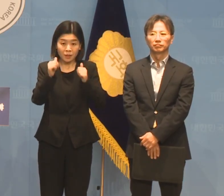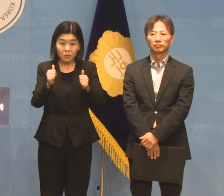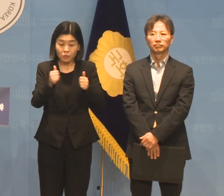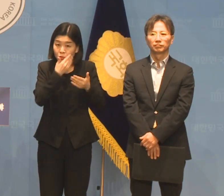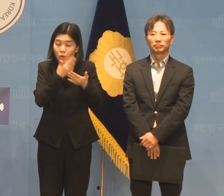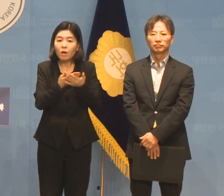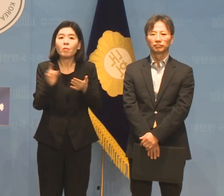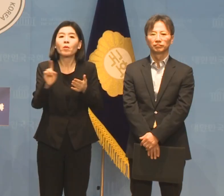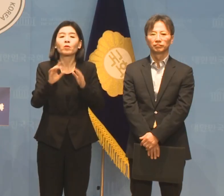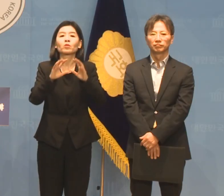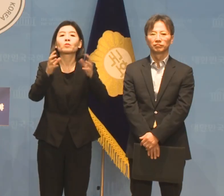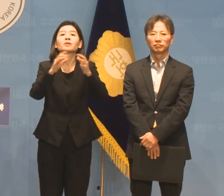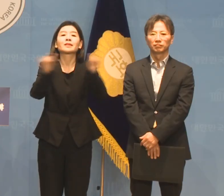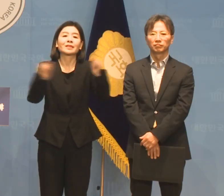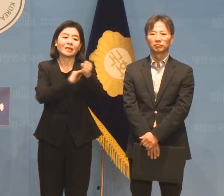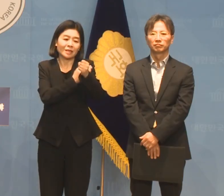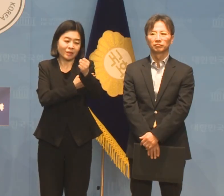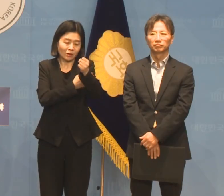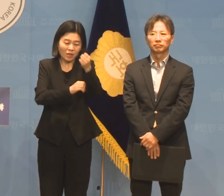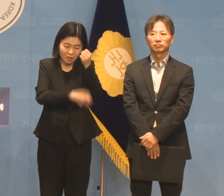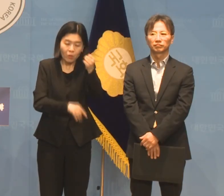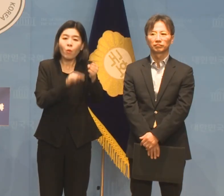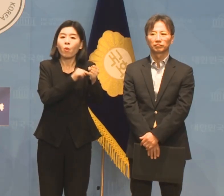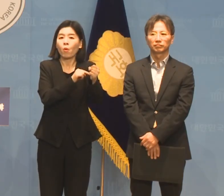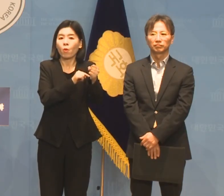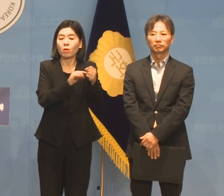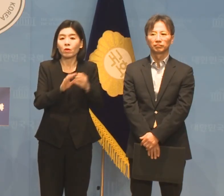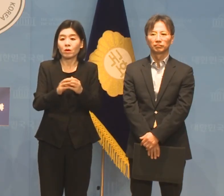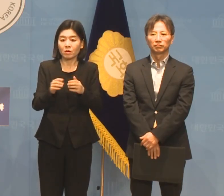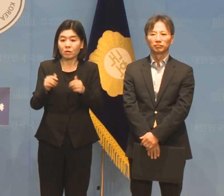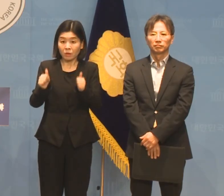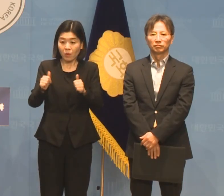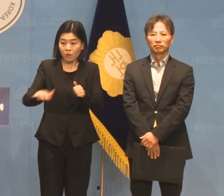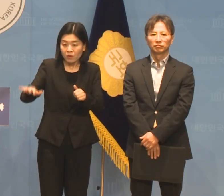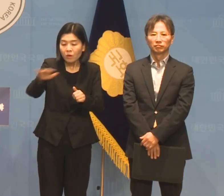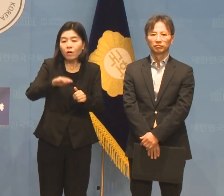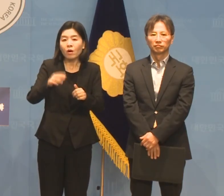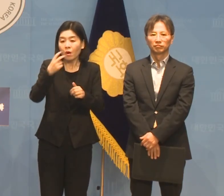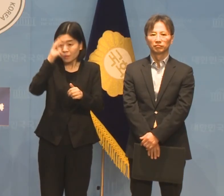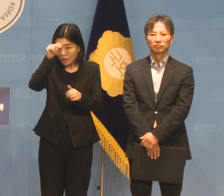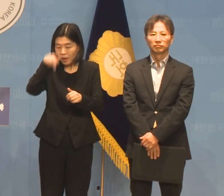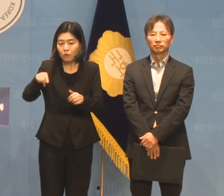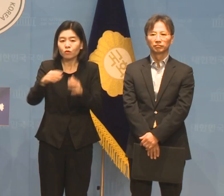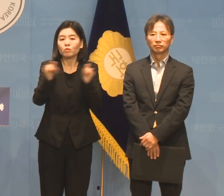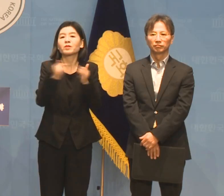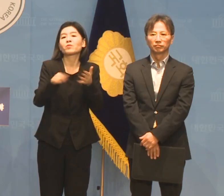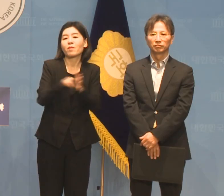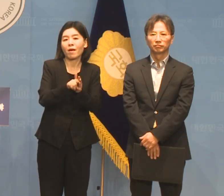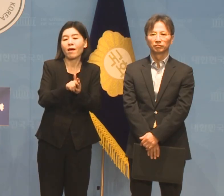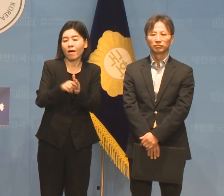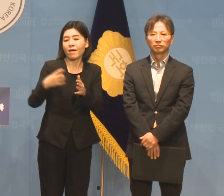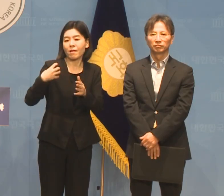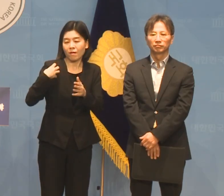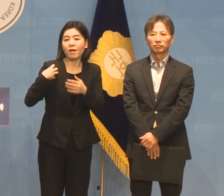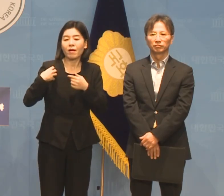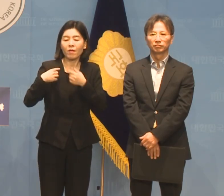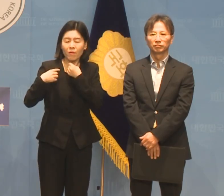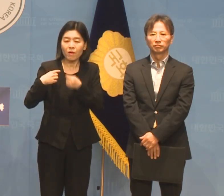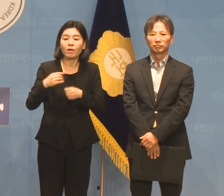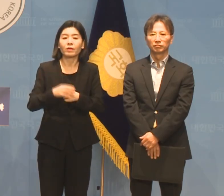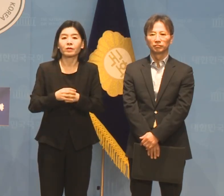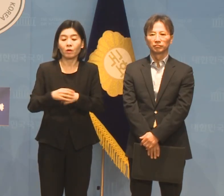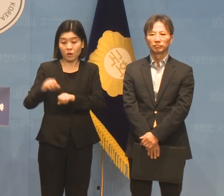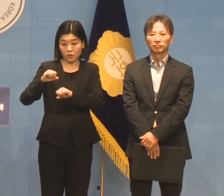사회입니다. 권력기관이 국민을 위한 기관이 될 수 있도록 개혁하겠습니다. 셋째, 병역제도를